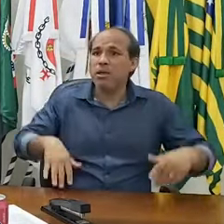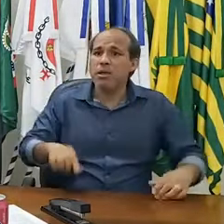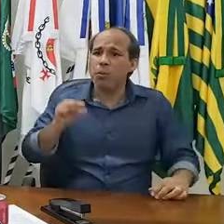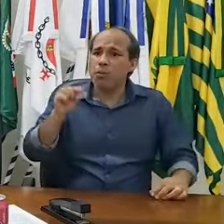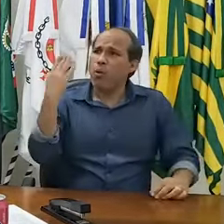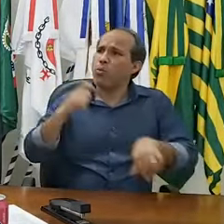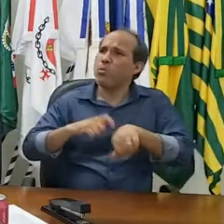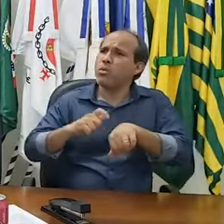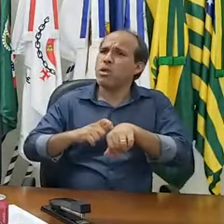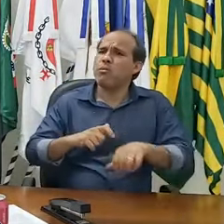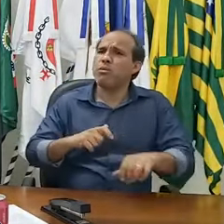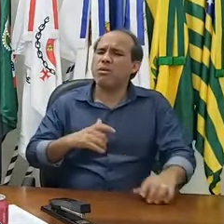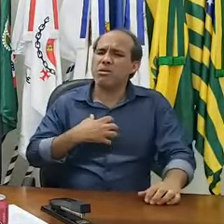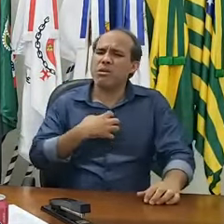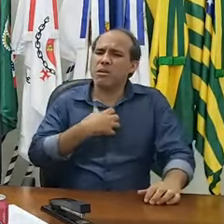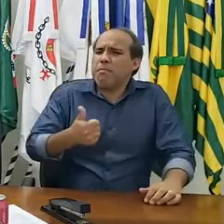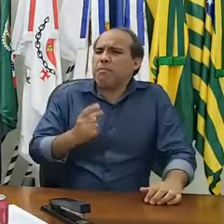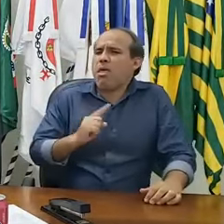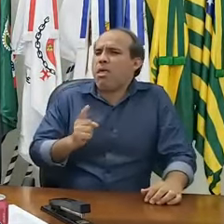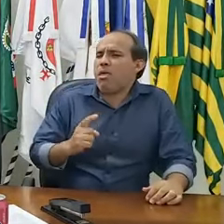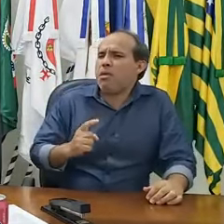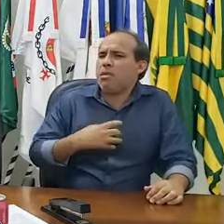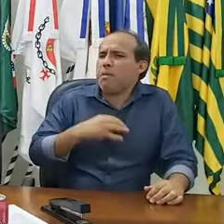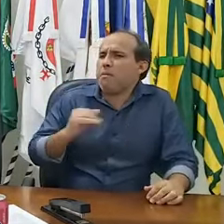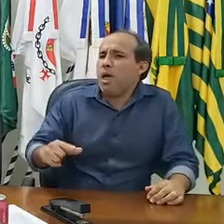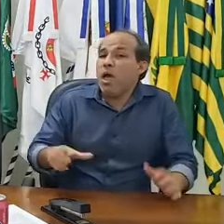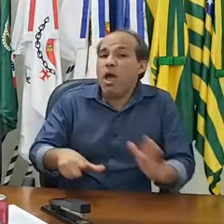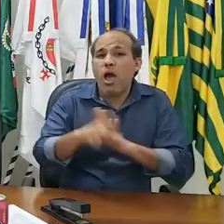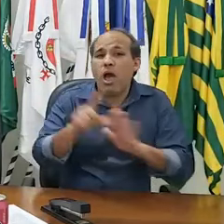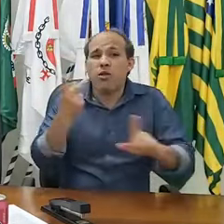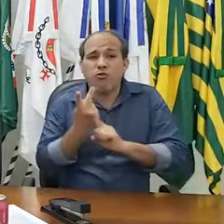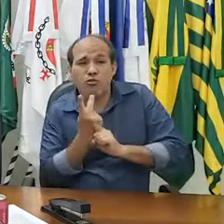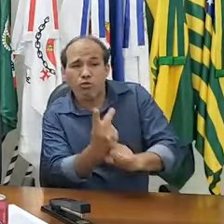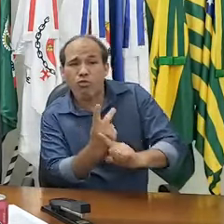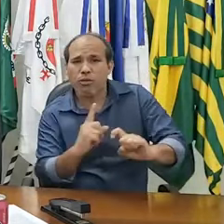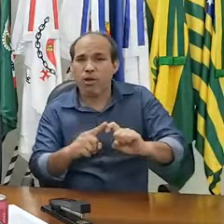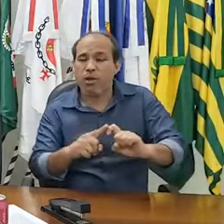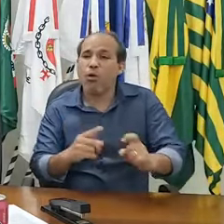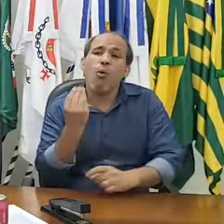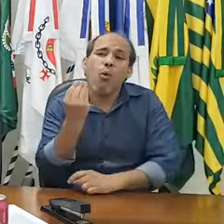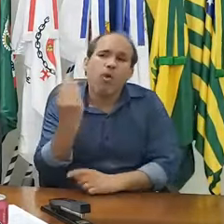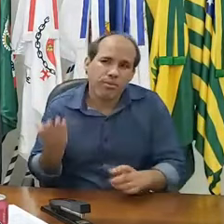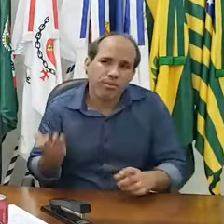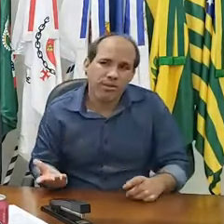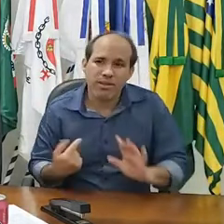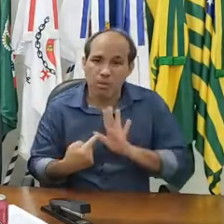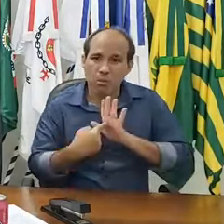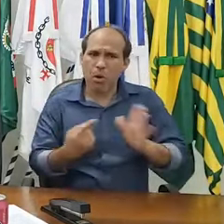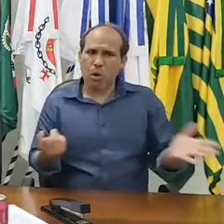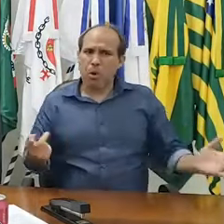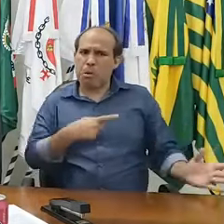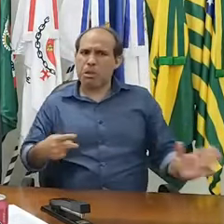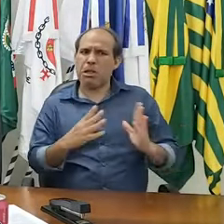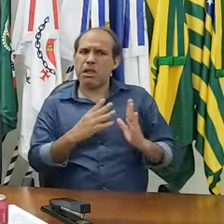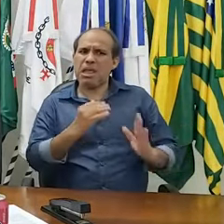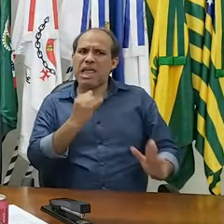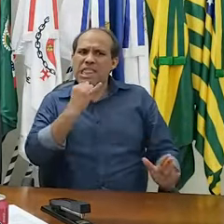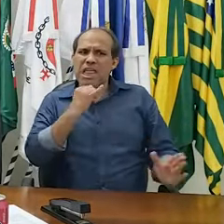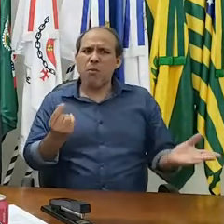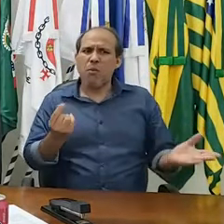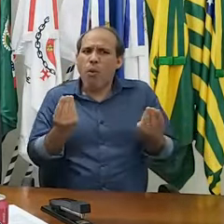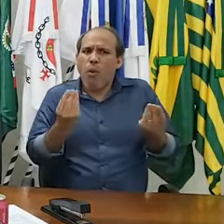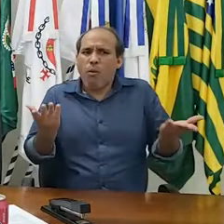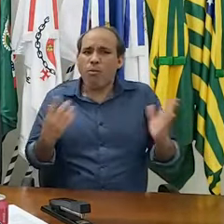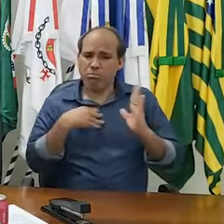mal e antes mesmo de procurar o médico, olha só que exemplo que eu estou dando, né? Eu tomei depois aquele